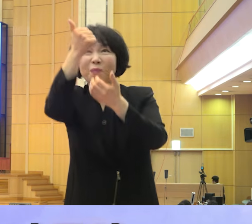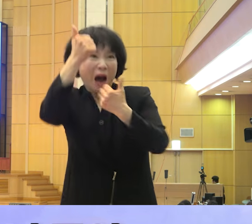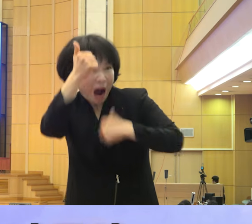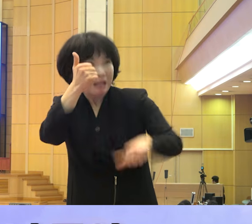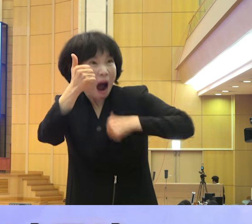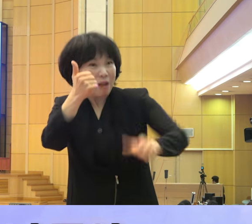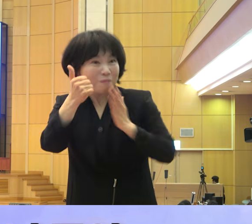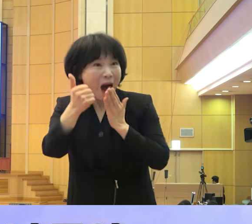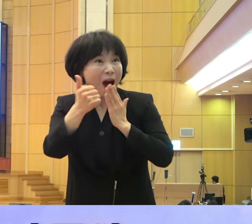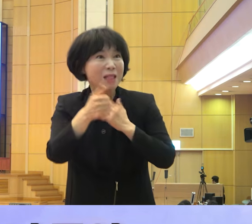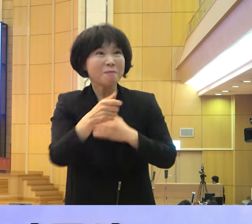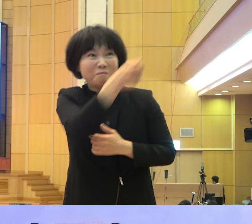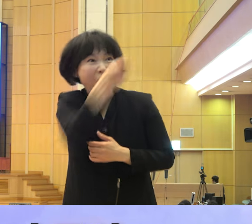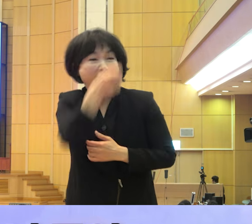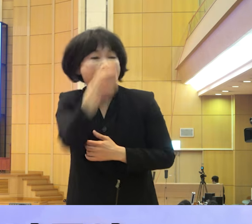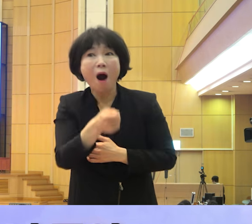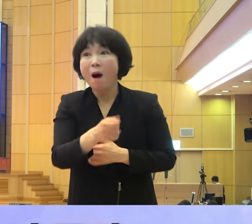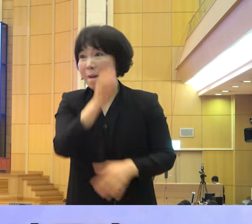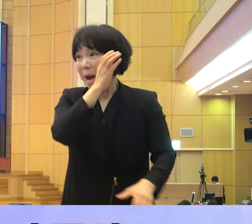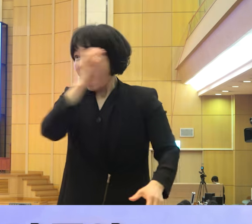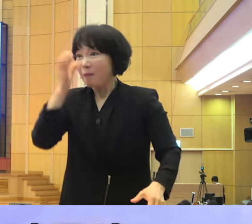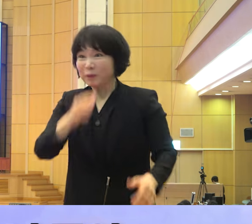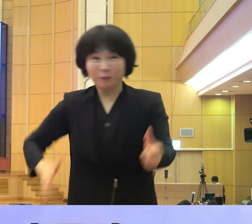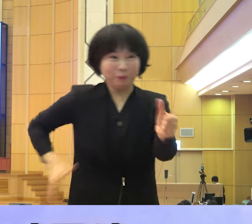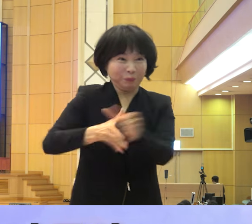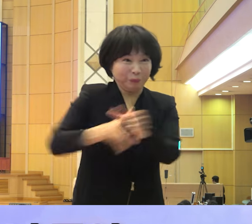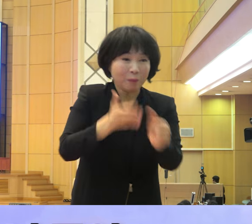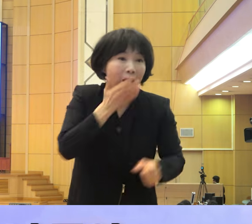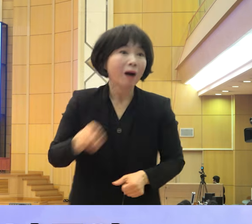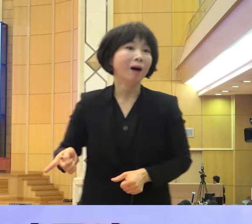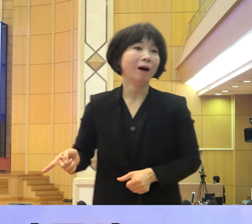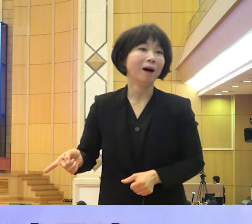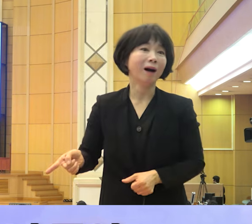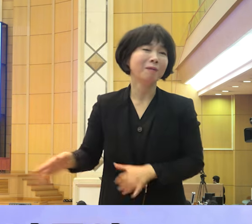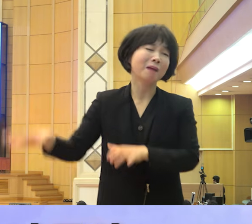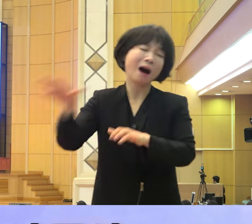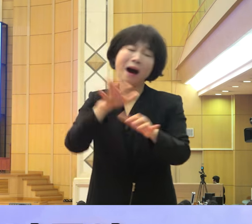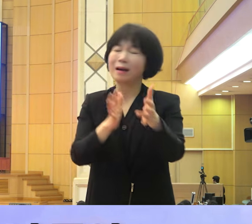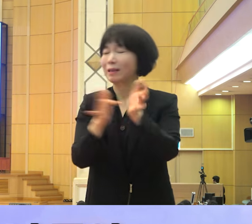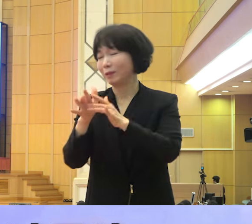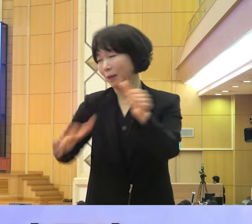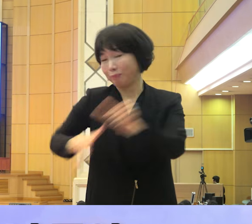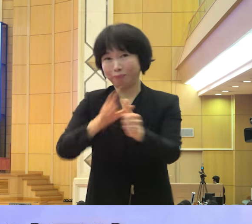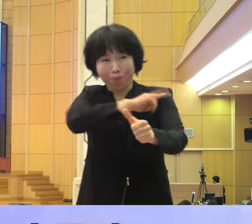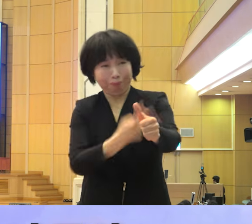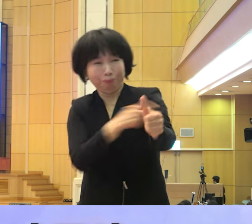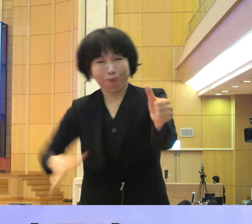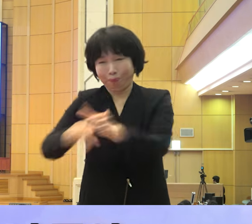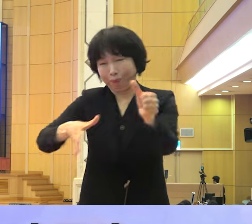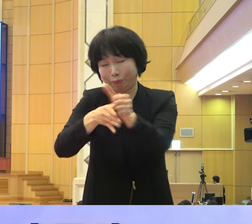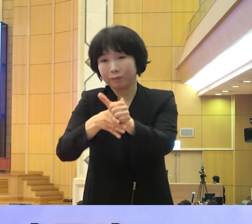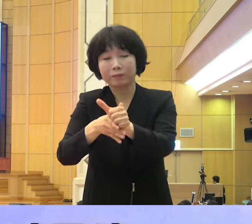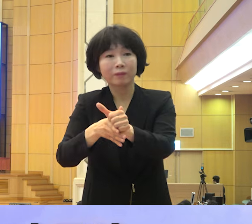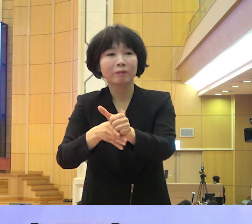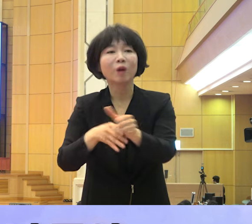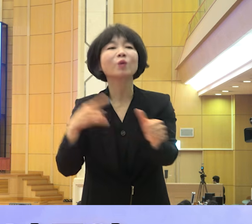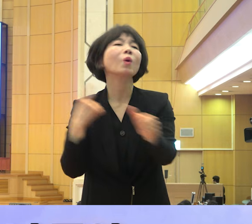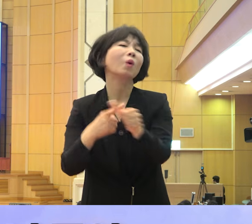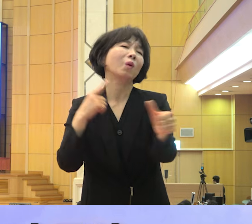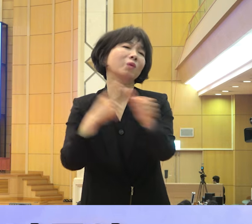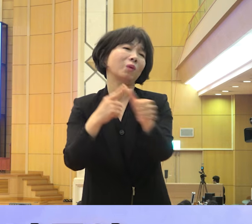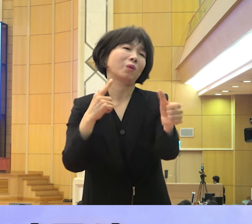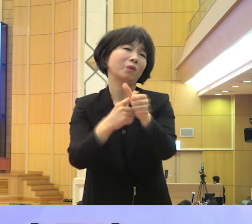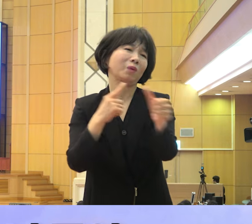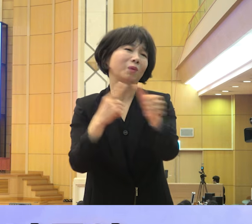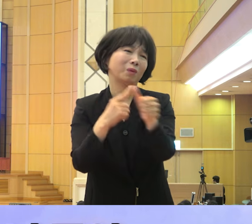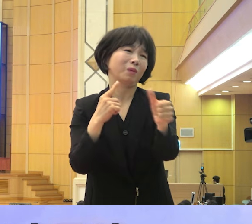하나님이 누구신데 지가 하나님의 친아들이라고 아버지라고 그따위 소리를 한다고 하면서